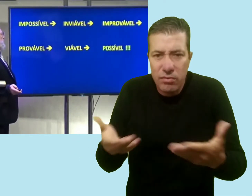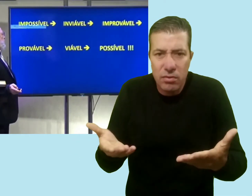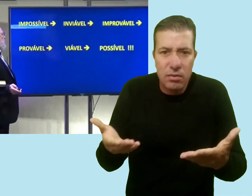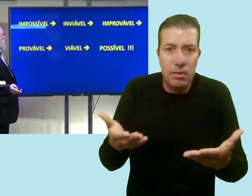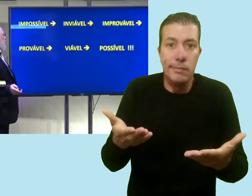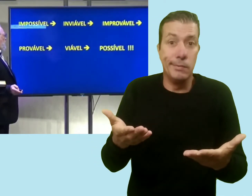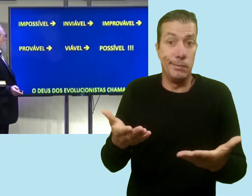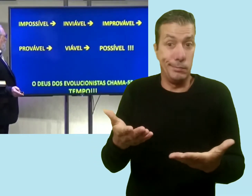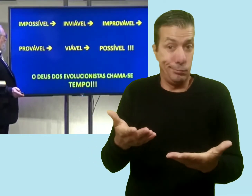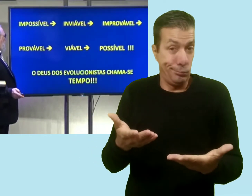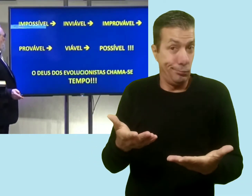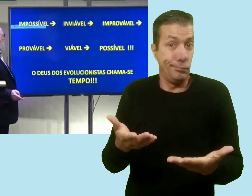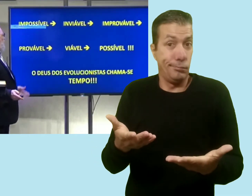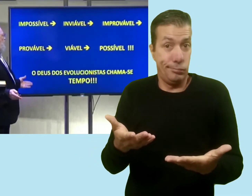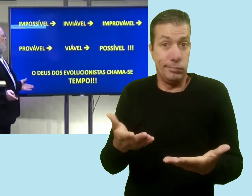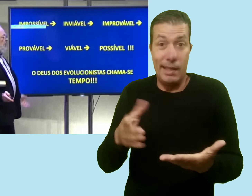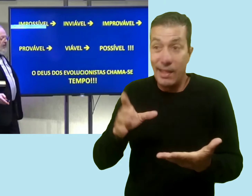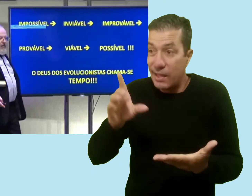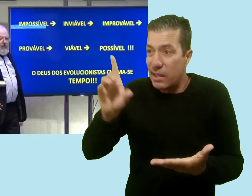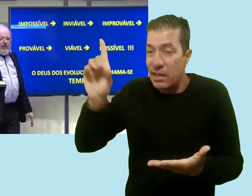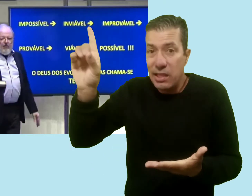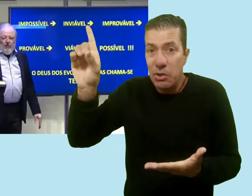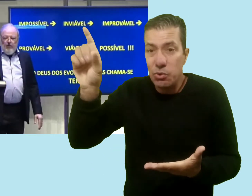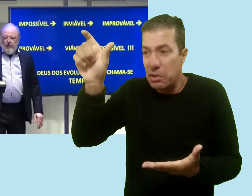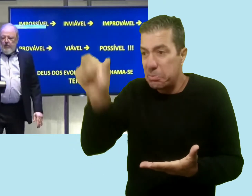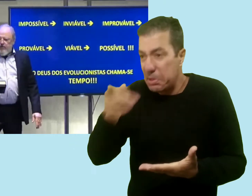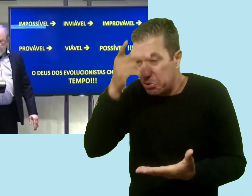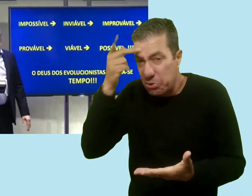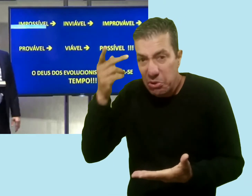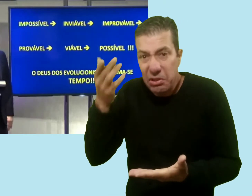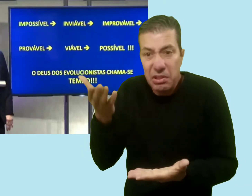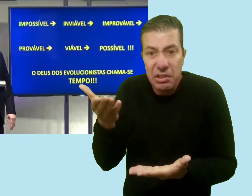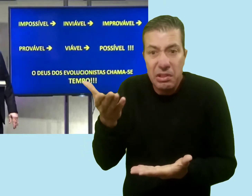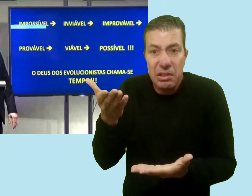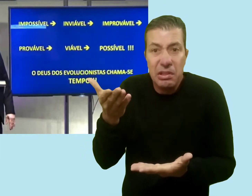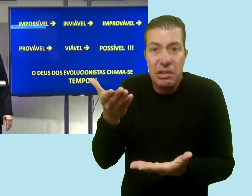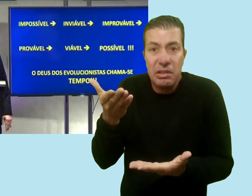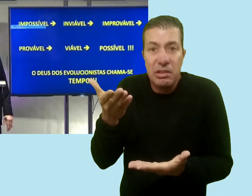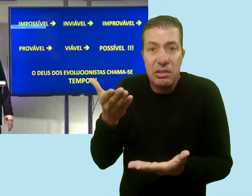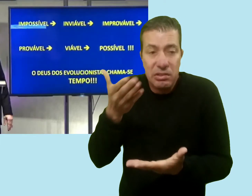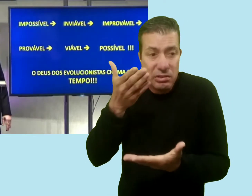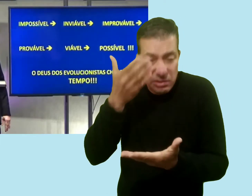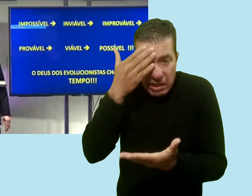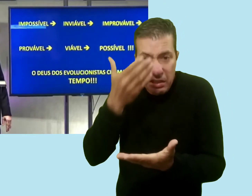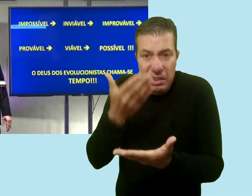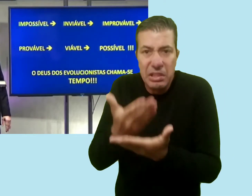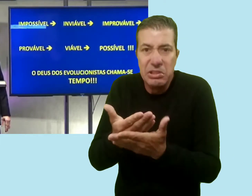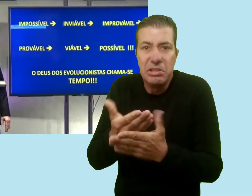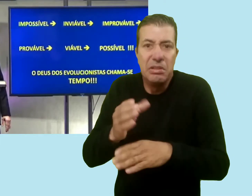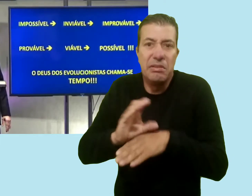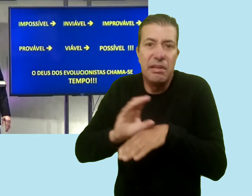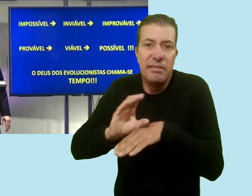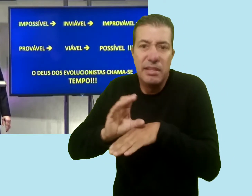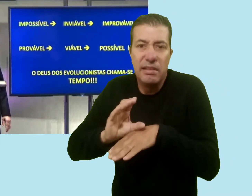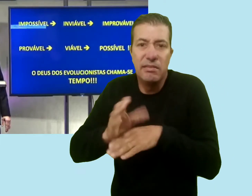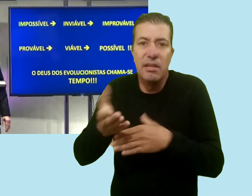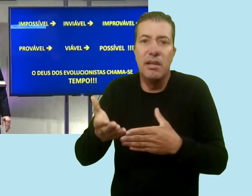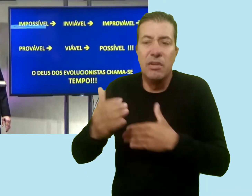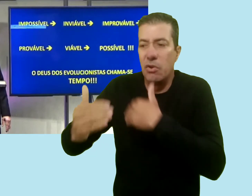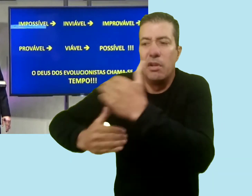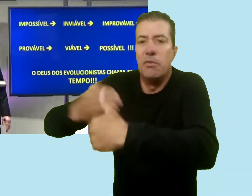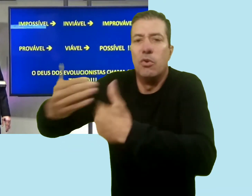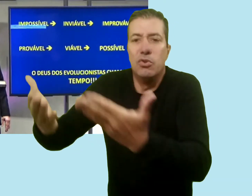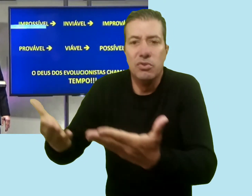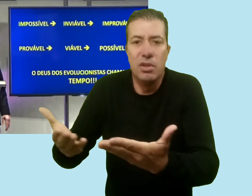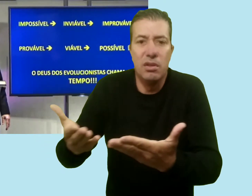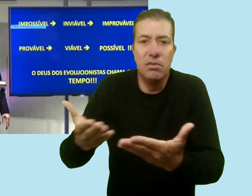passa a ser possível. Então, o Deus dos evolucionistas chama-se tempo. Basta dar tempo ao tempo que